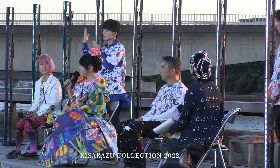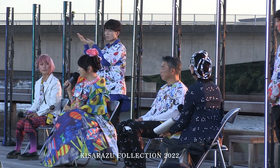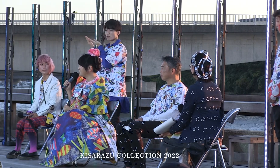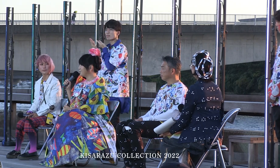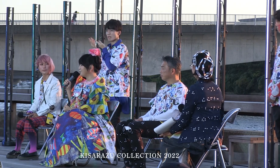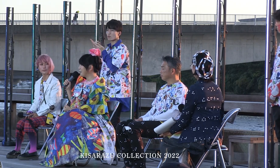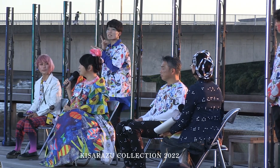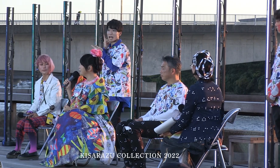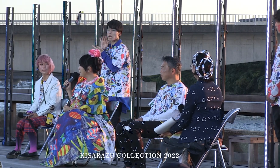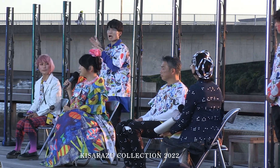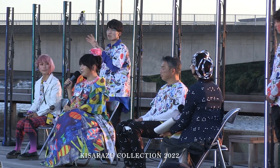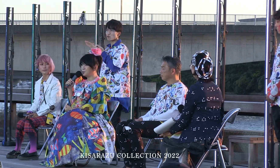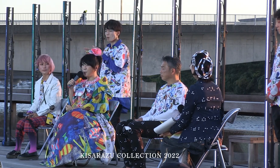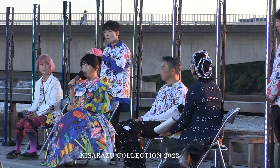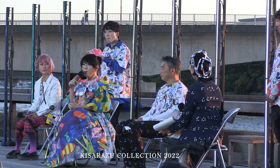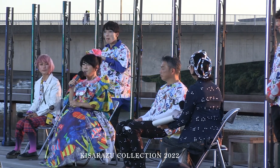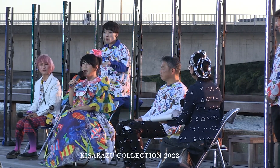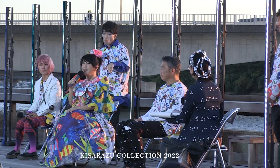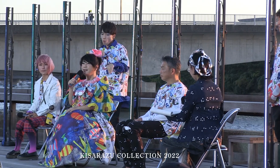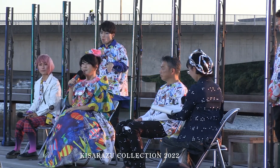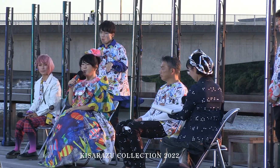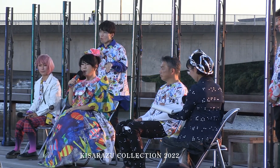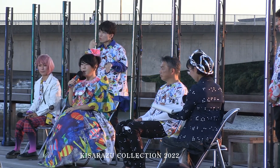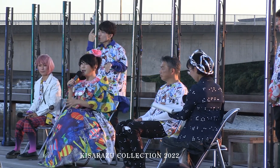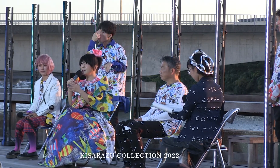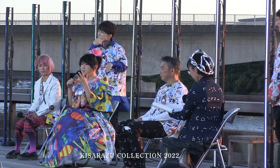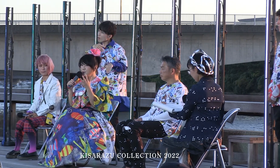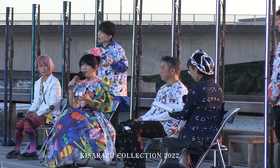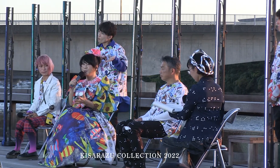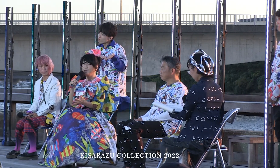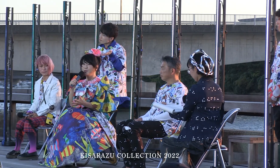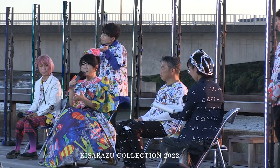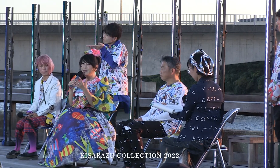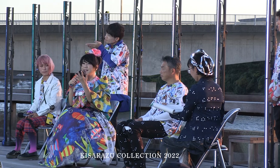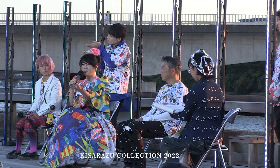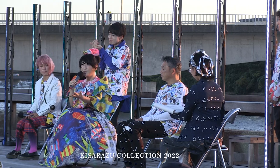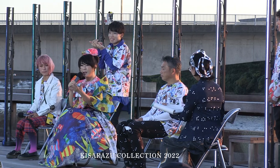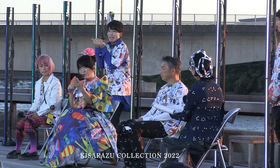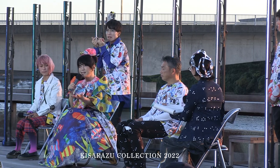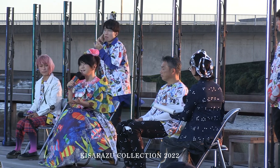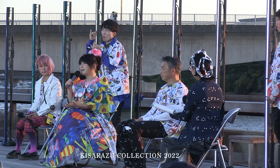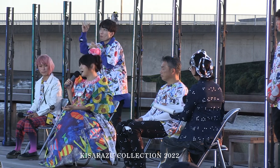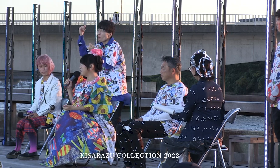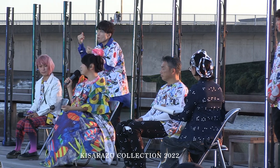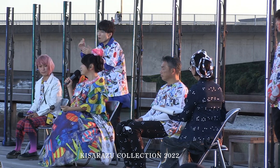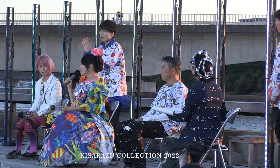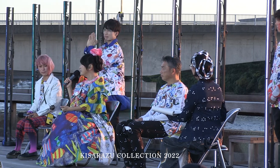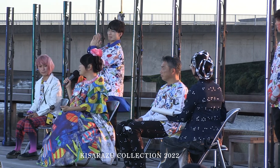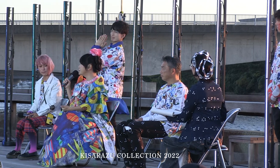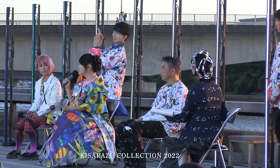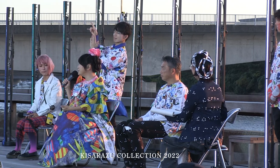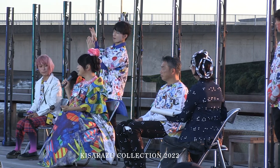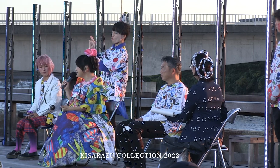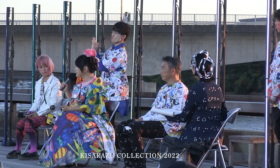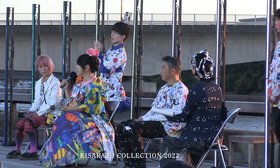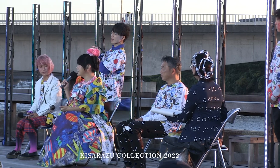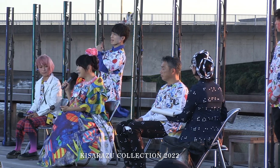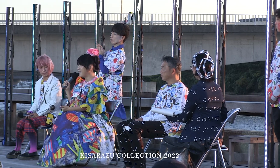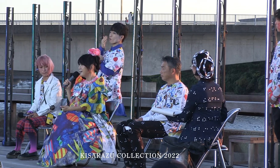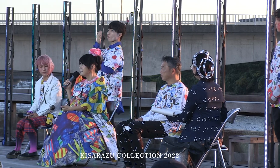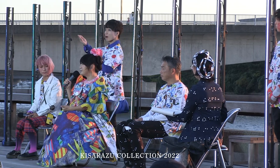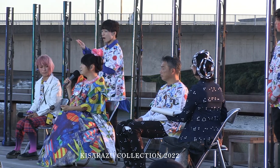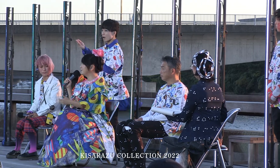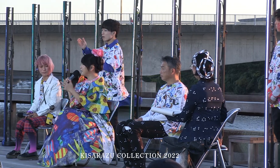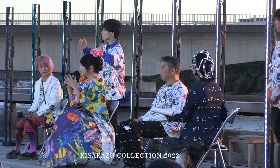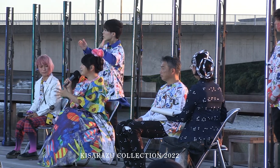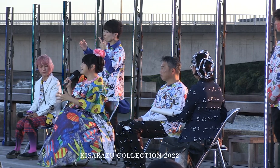っていう孫の顔っていうのを、まあ親が望んでることを全てする親の人生か、でも自分らしく生き